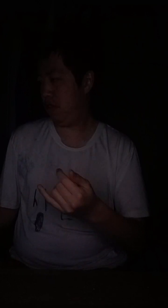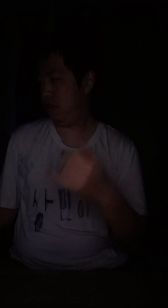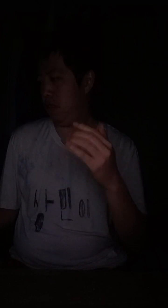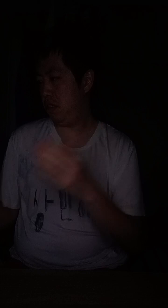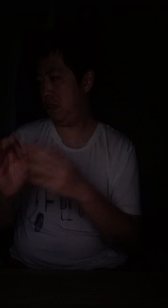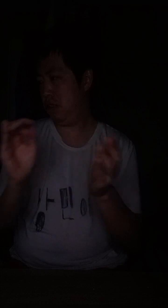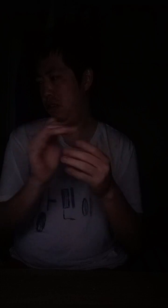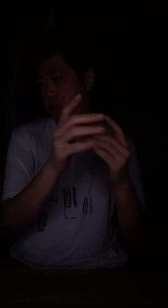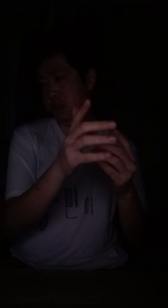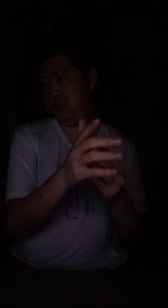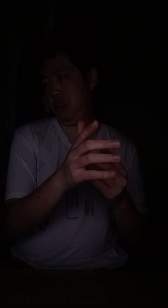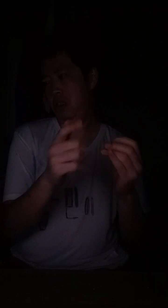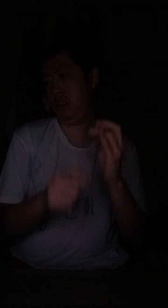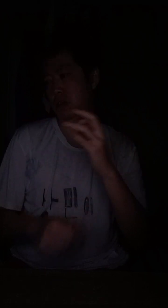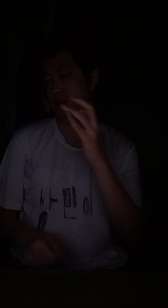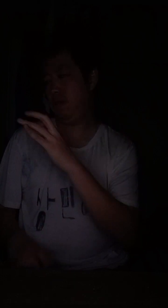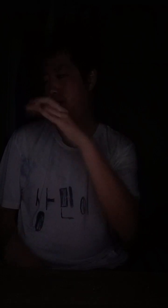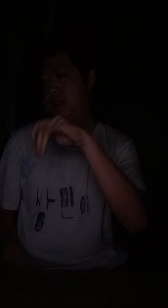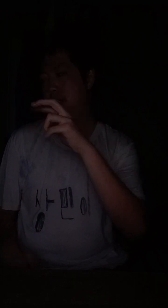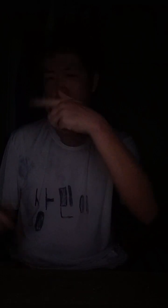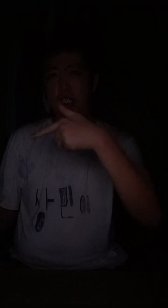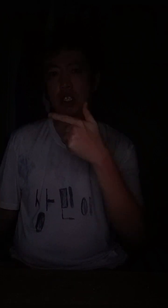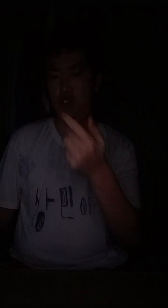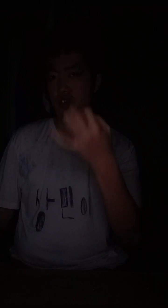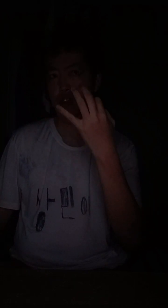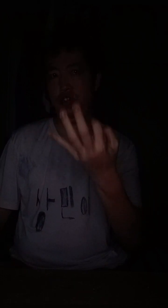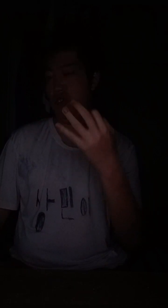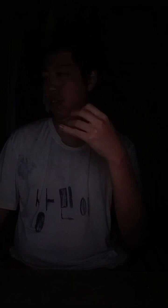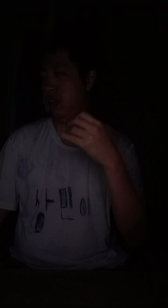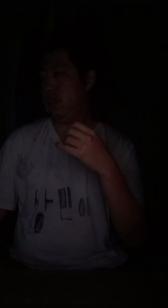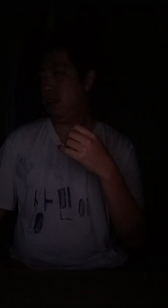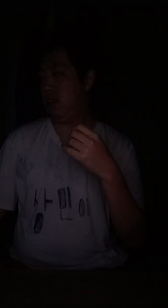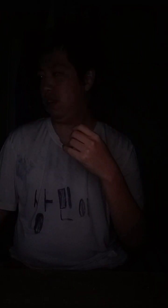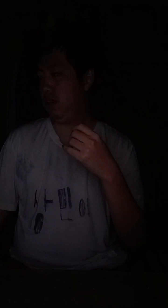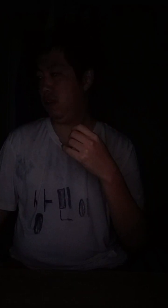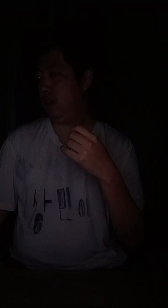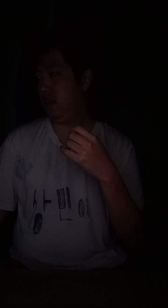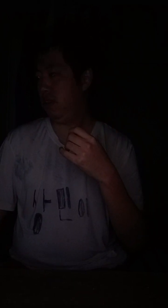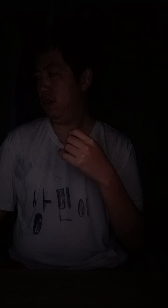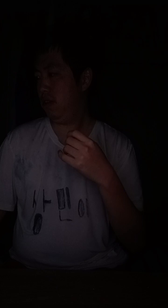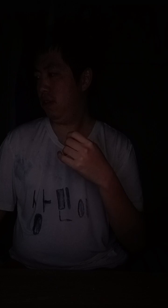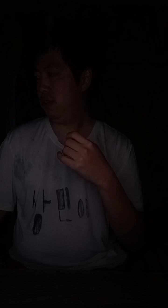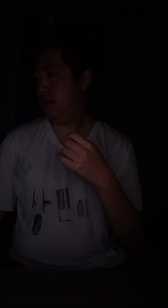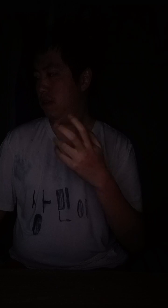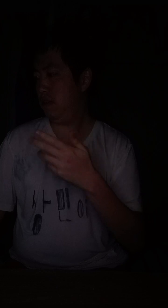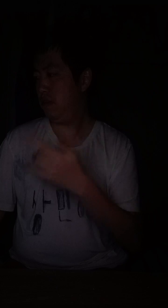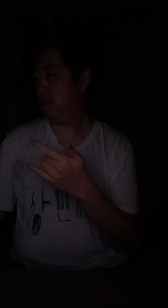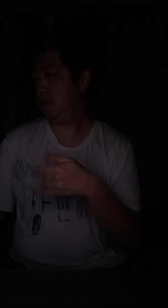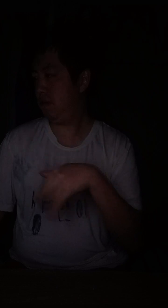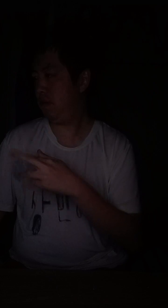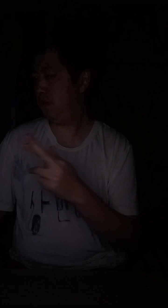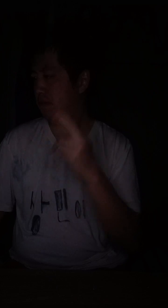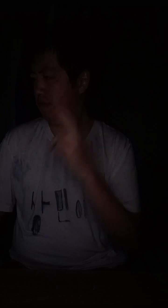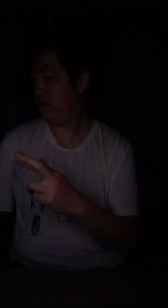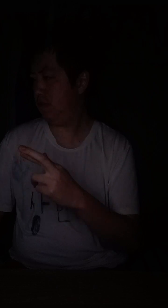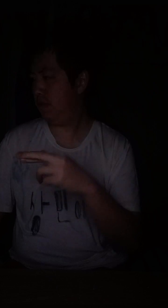사장 추천은 무효라고 주장했습니다. 반면 여당은 방통위 2인 체제 의결이 위법이란 서울행정법원